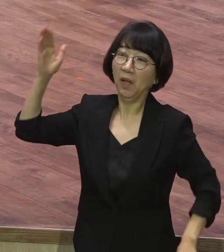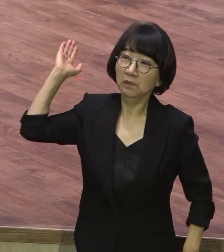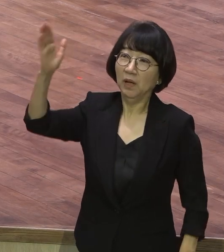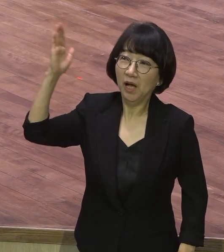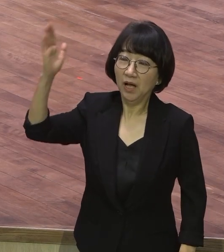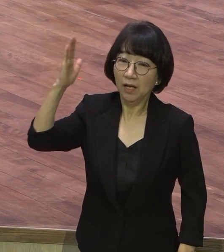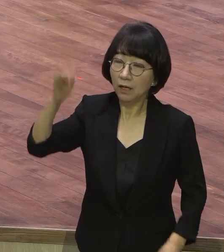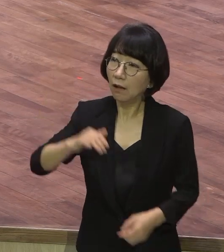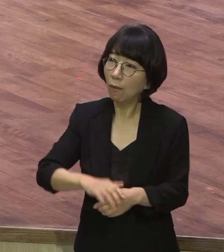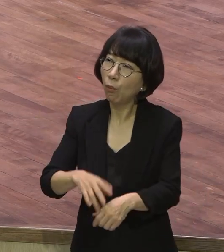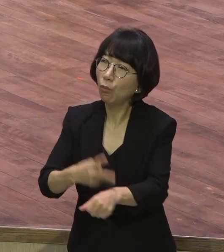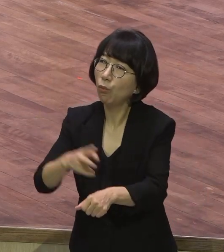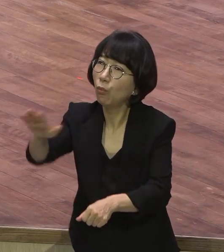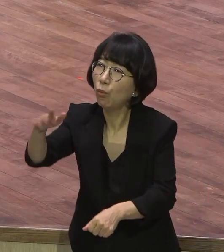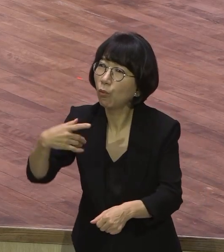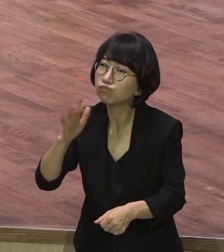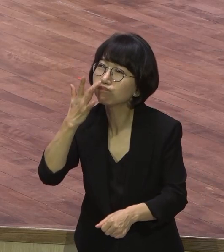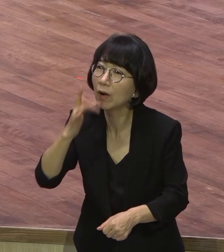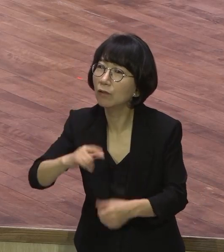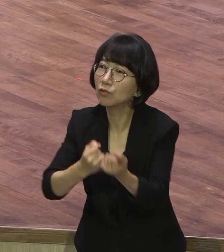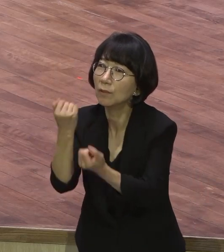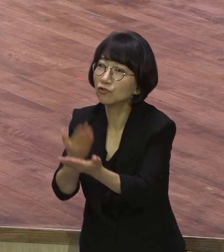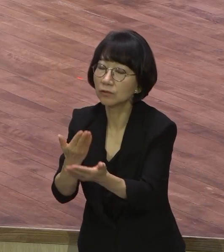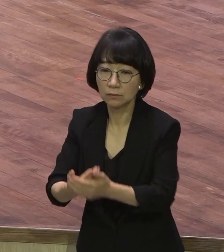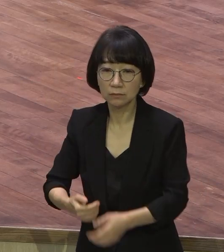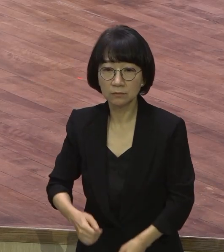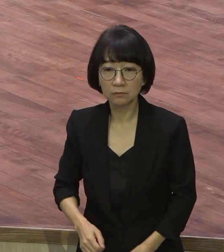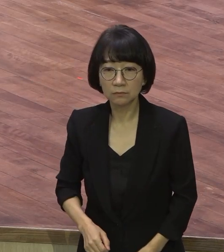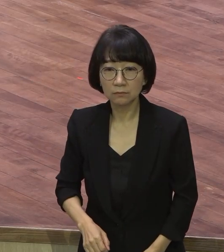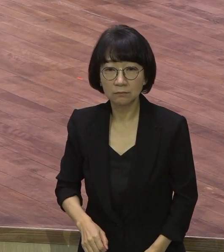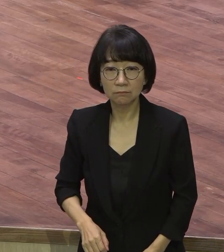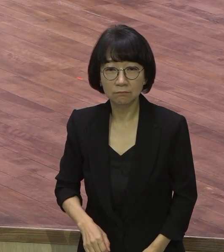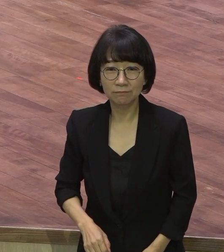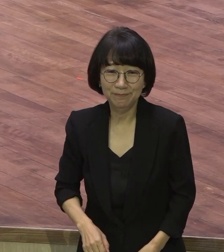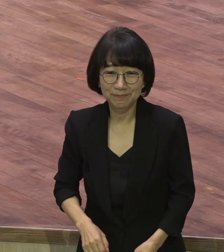교수님 무슨 말인지 뭘 알겠습니다. 그 유명한